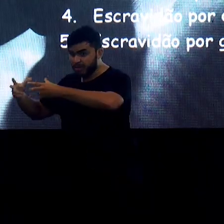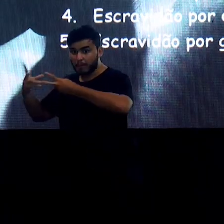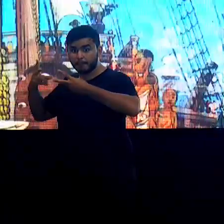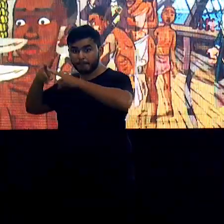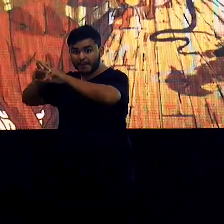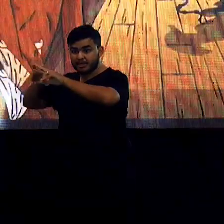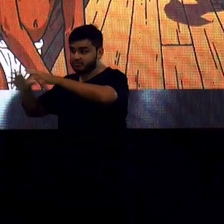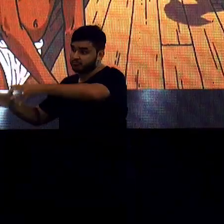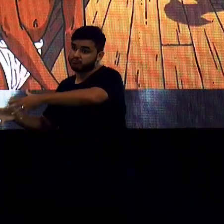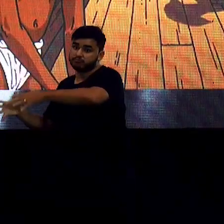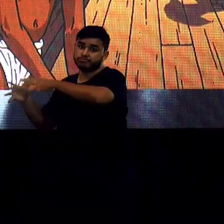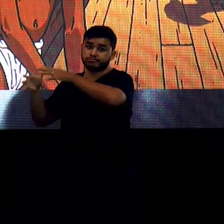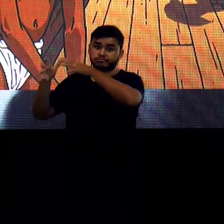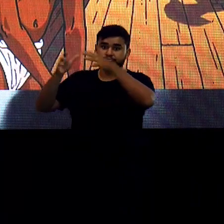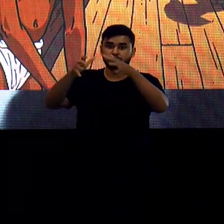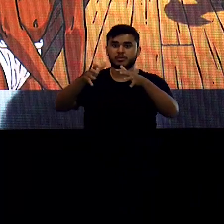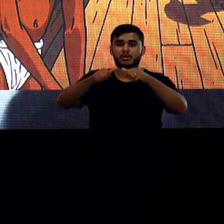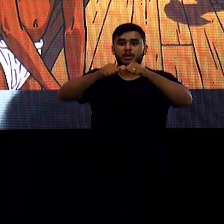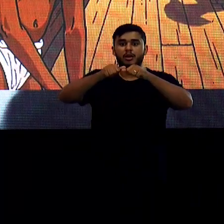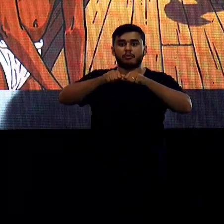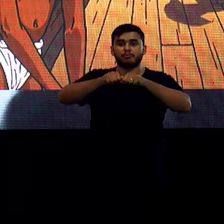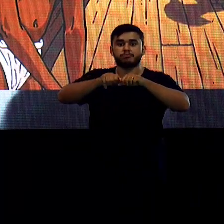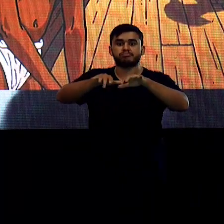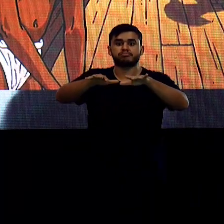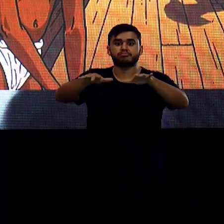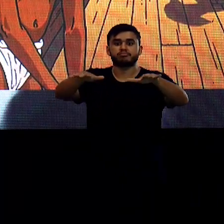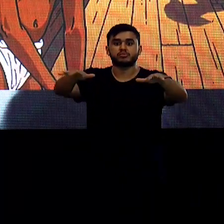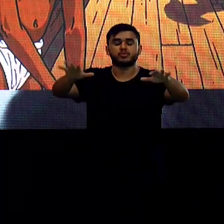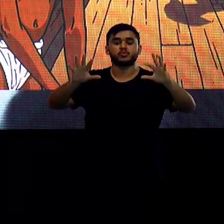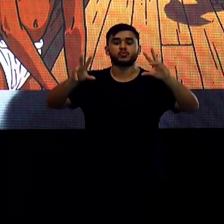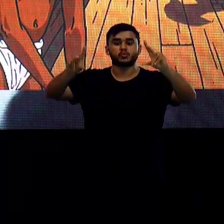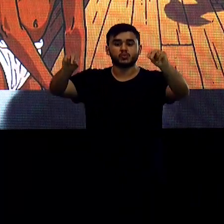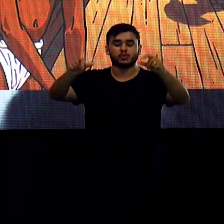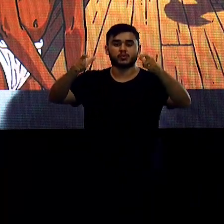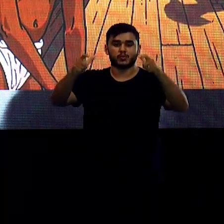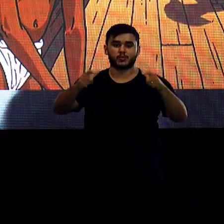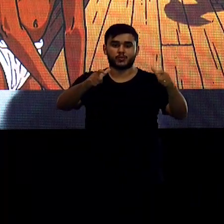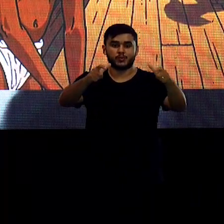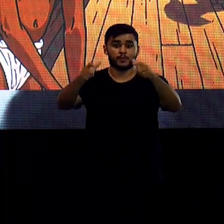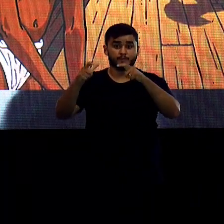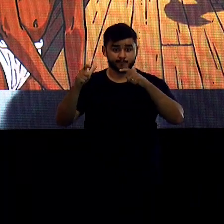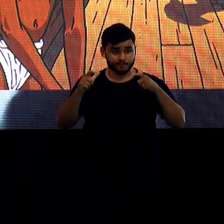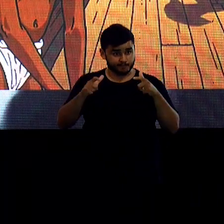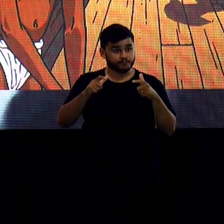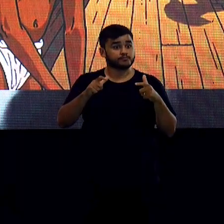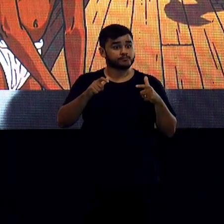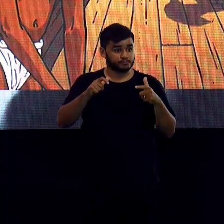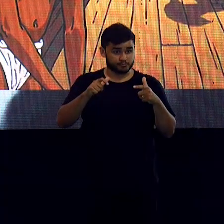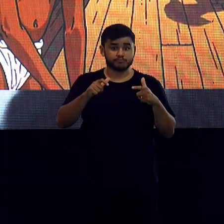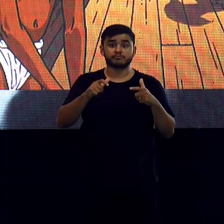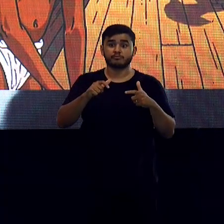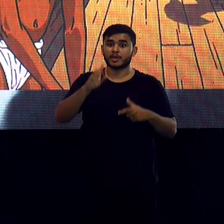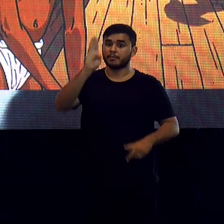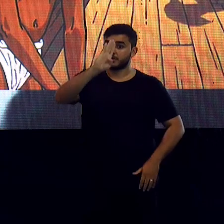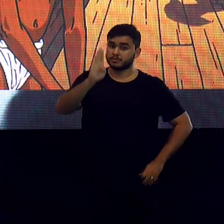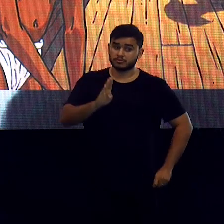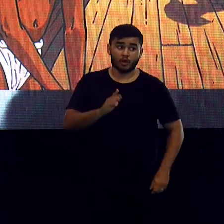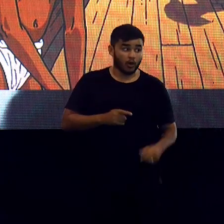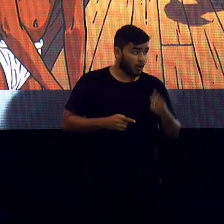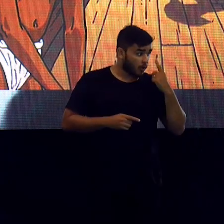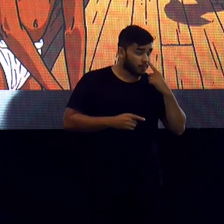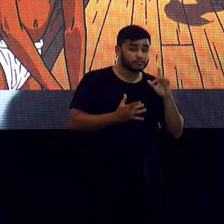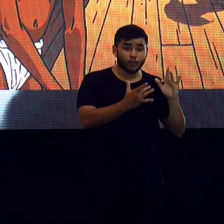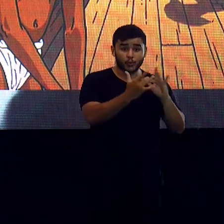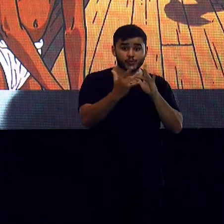continente americano. O Brasil, escute bem o que eu vou dizer agora. Vou até descer para chegar mais